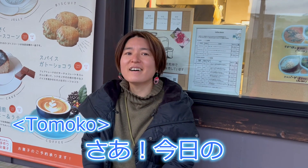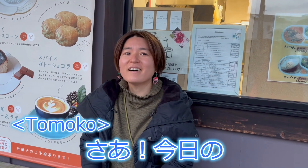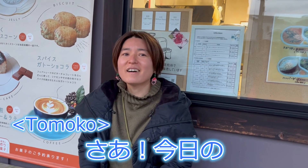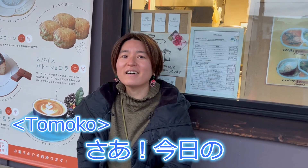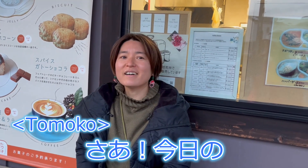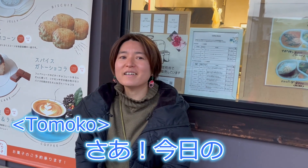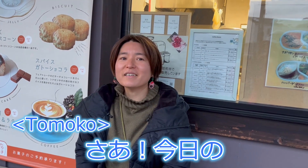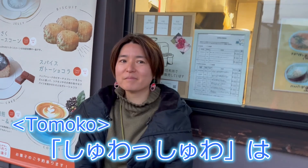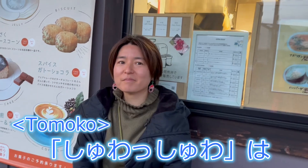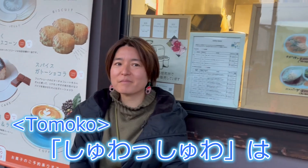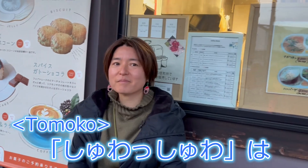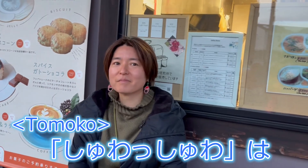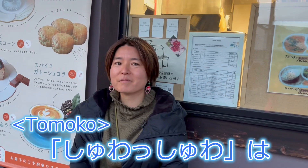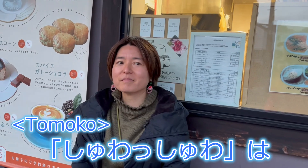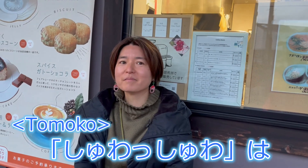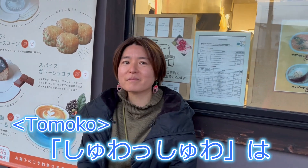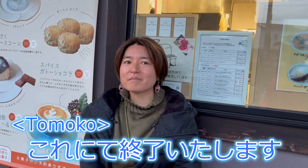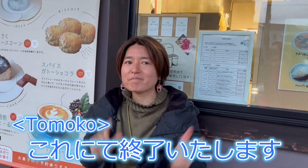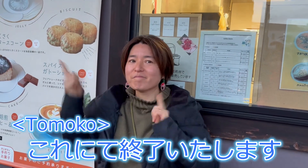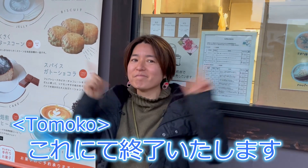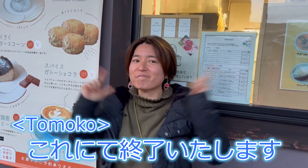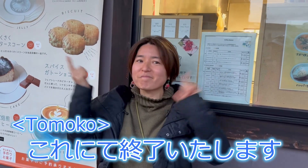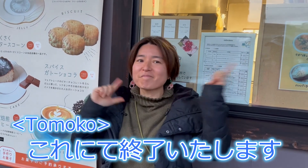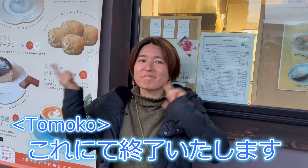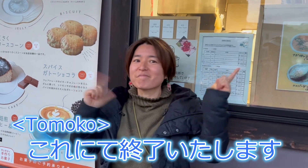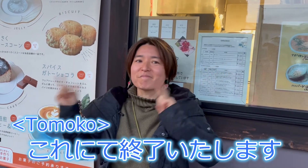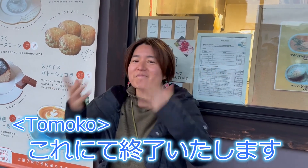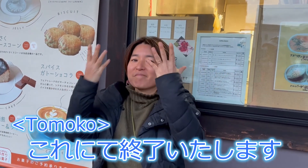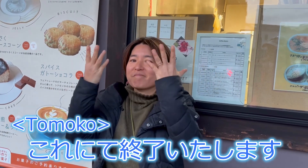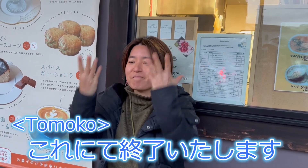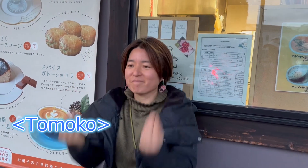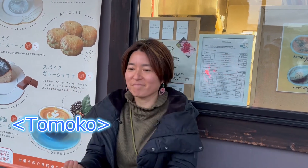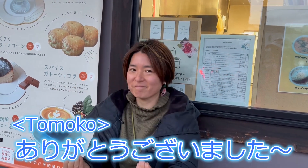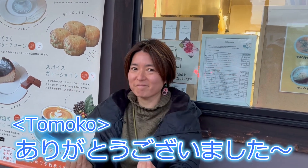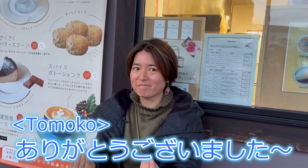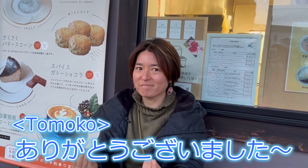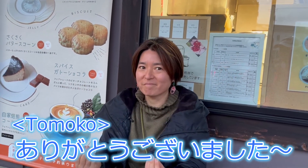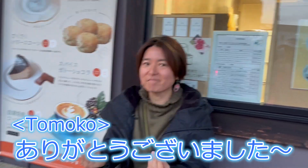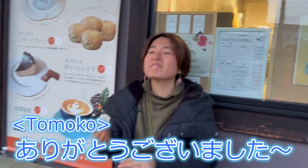今日のシュワシュワこれにて終了いたします。ありがとうございました。